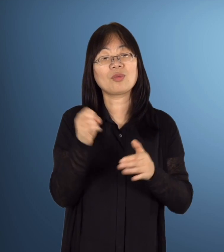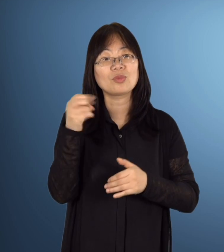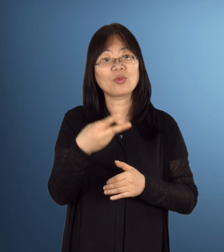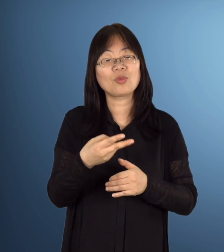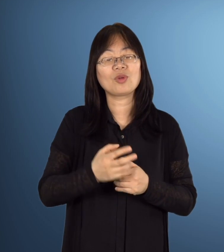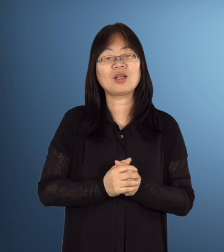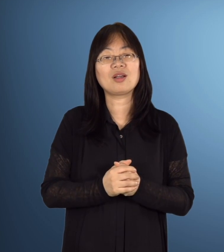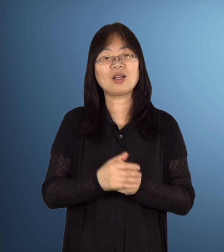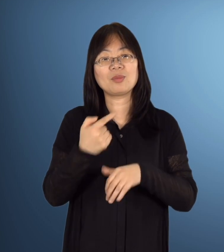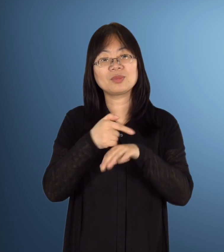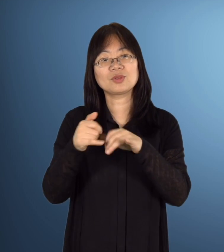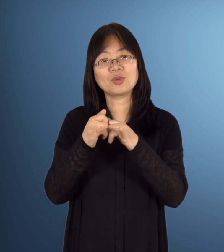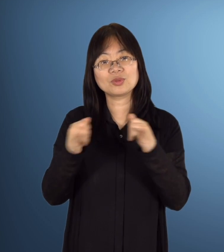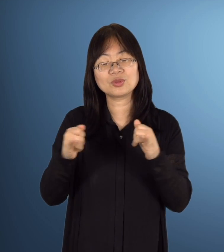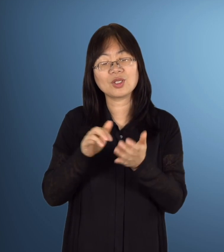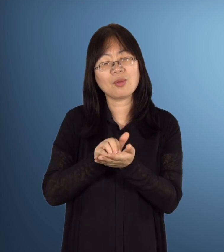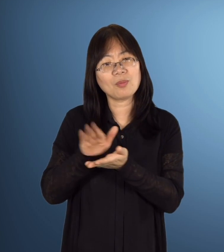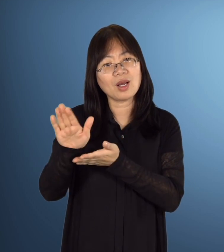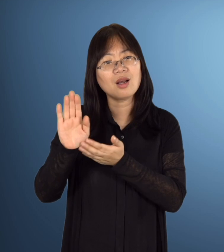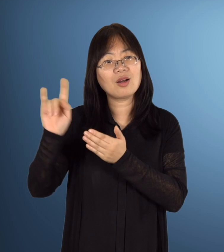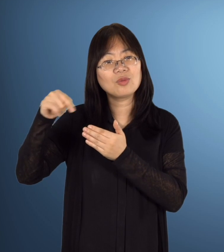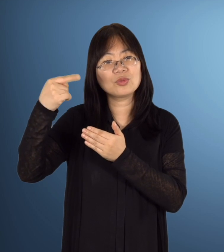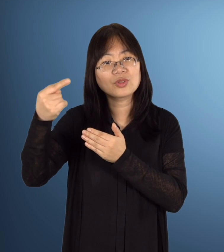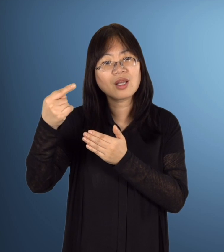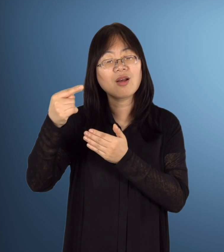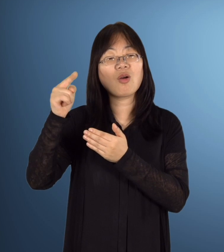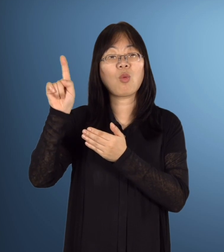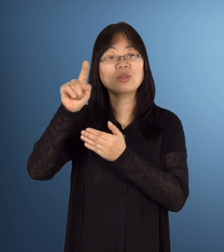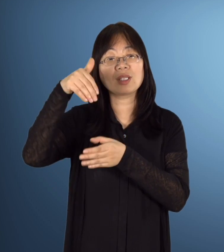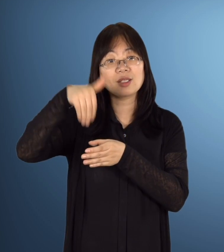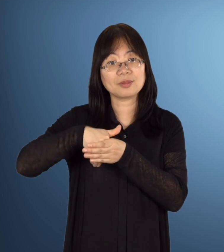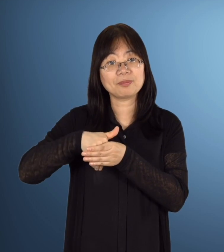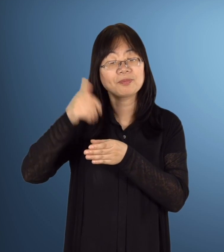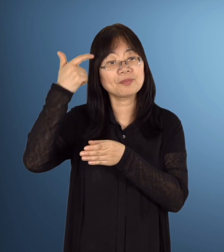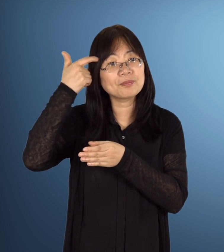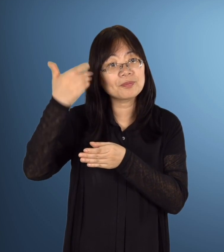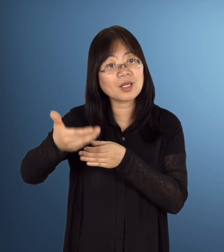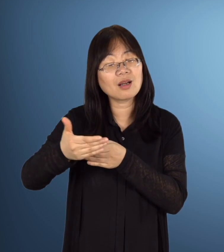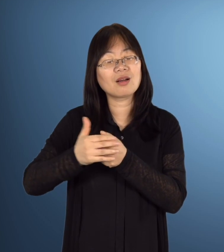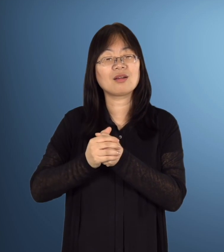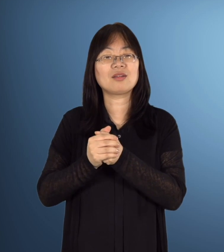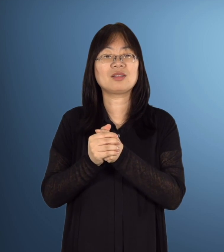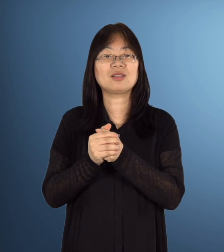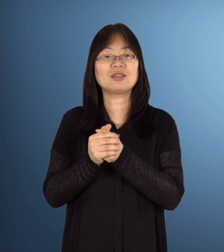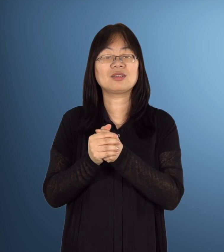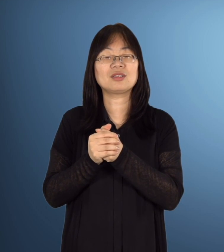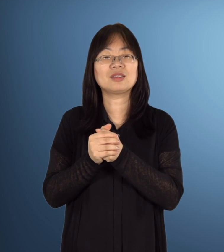그리고 민족들을 쫓아내시고 그것을 어디에 심었다고 되어 있죠?